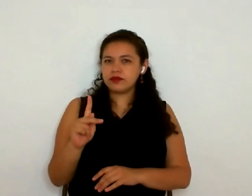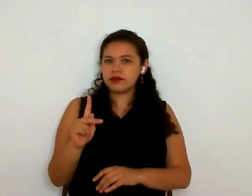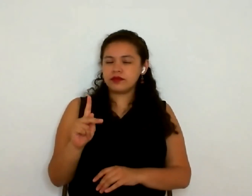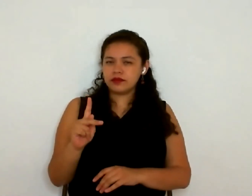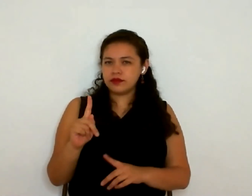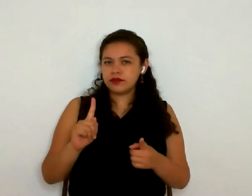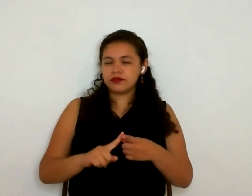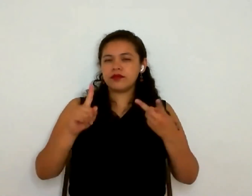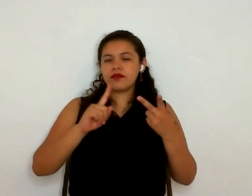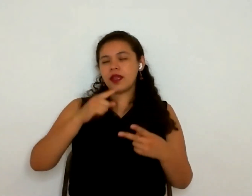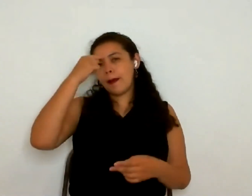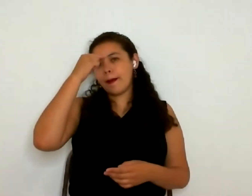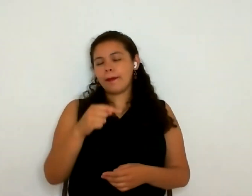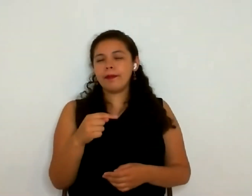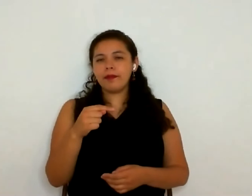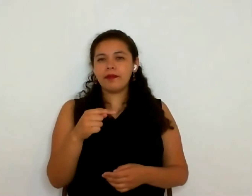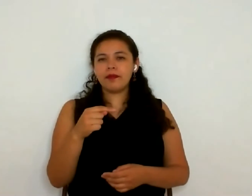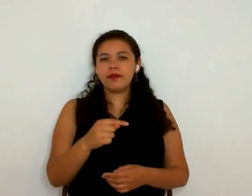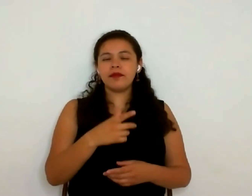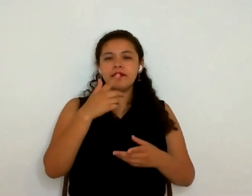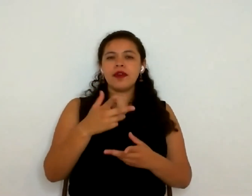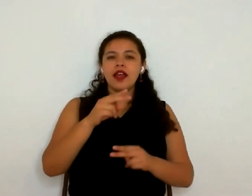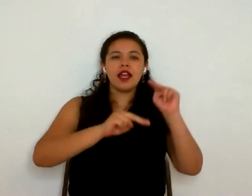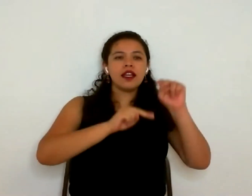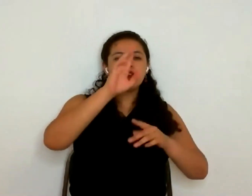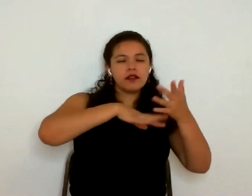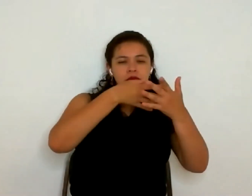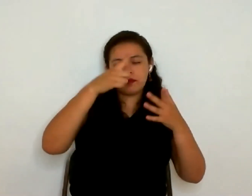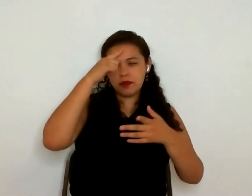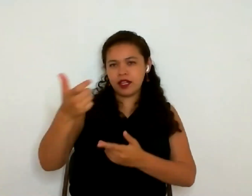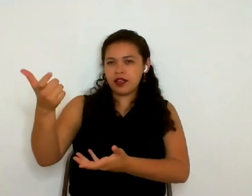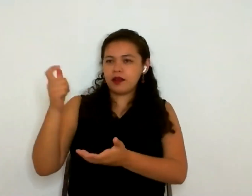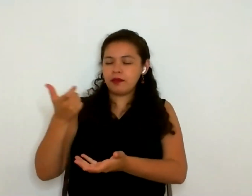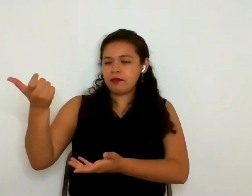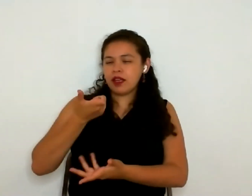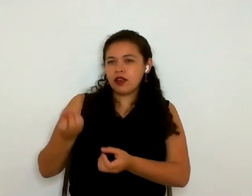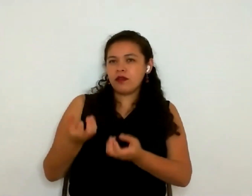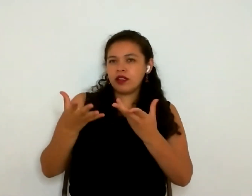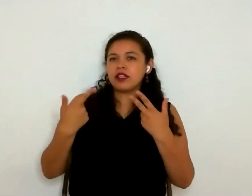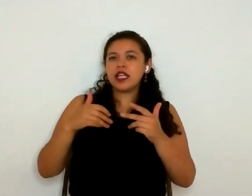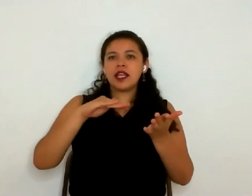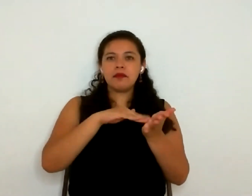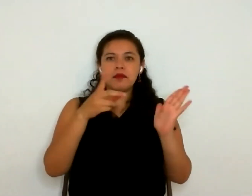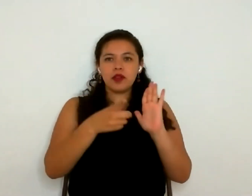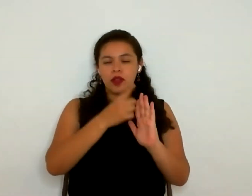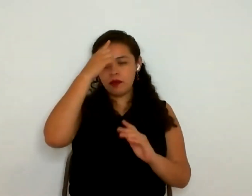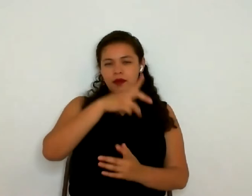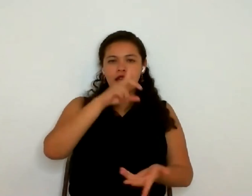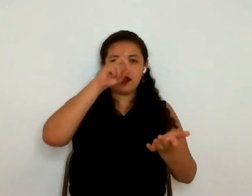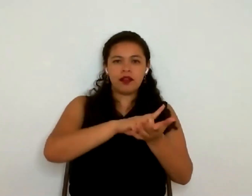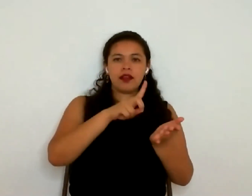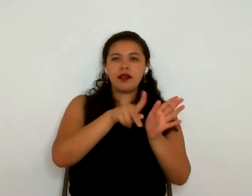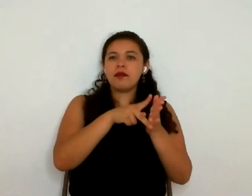de cuotas de recuperación de acuerdo al estudio socioeconómico y explicaban toda una metodología de acuerdo al diario oficial de la federación